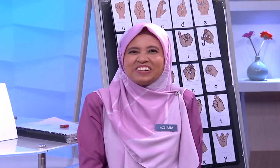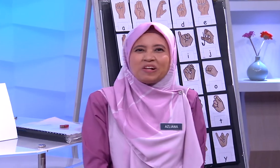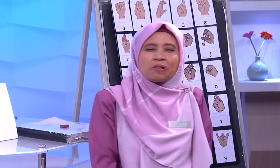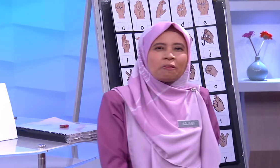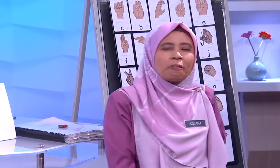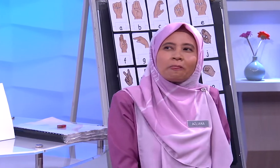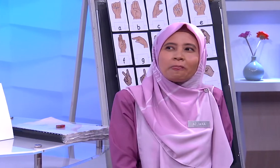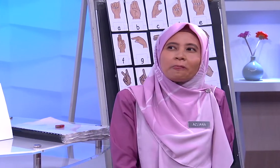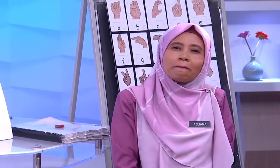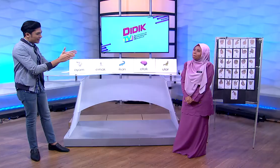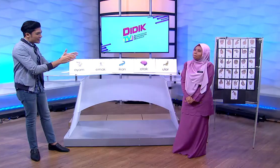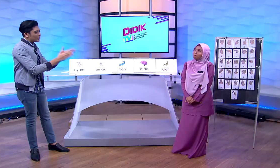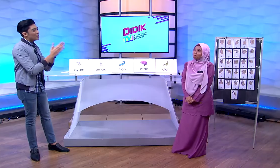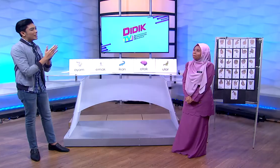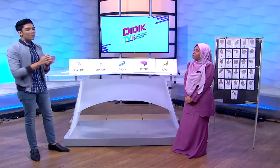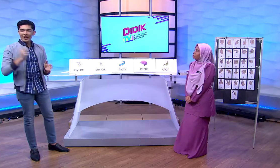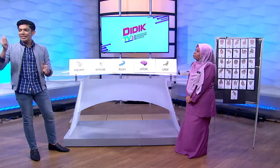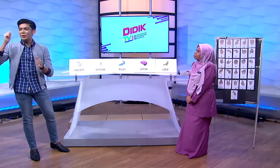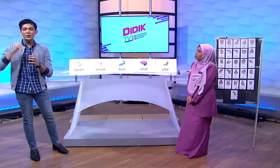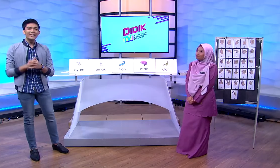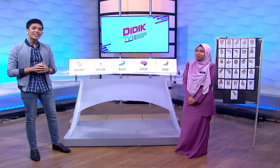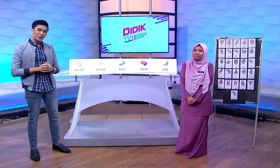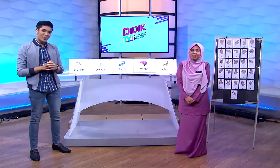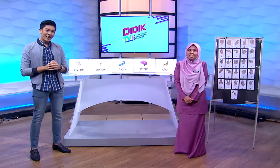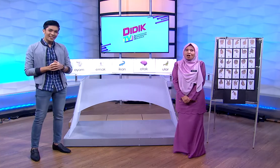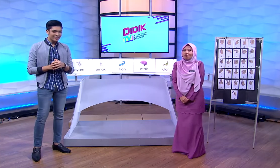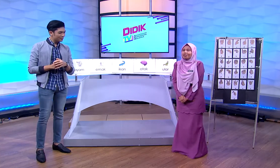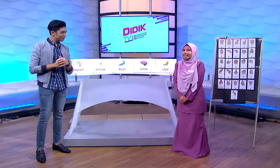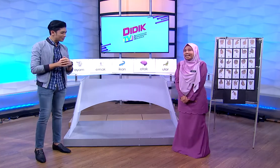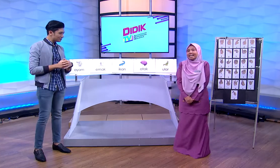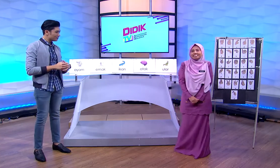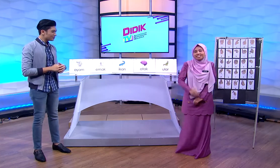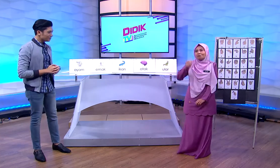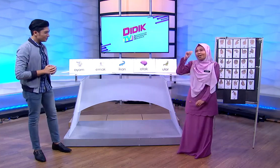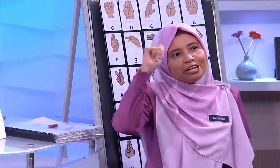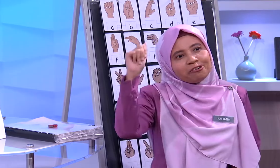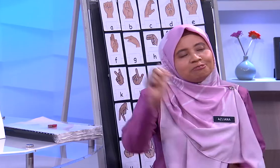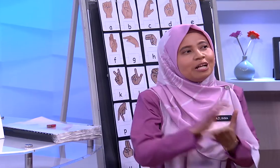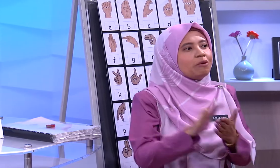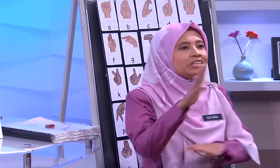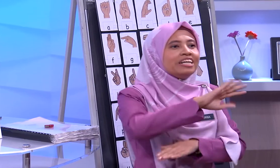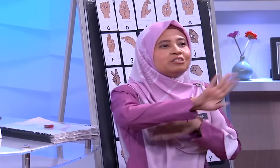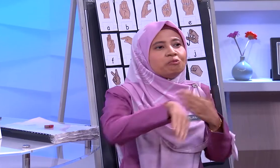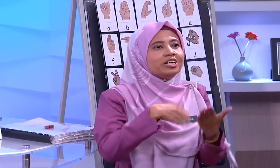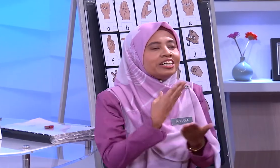boleh tak kenakan dicek kembali kepada penonton kita di rumah Assalamualaikum selamat petang semua